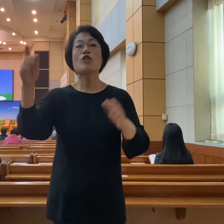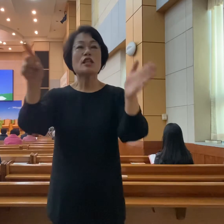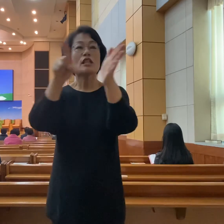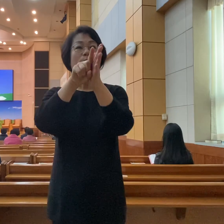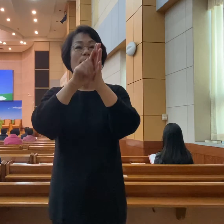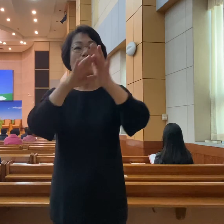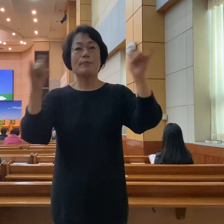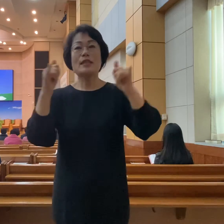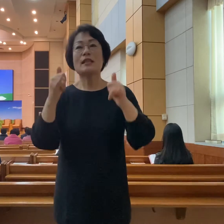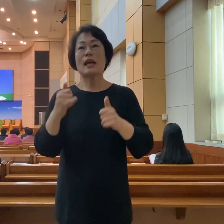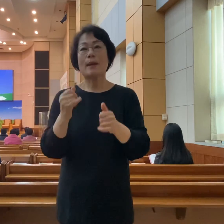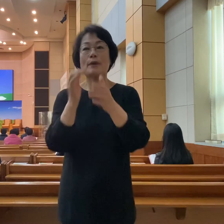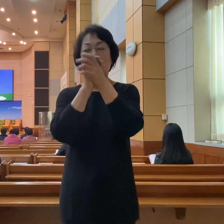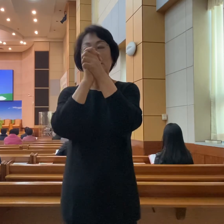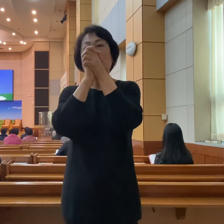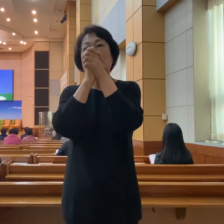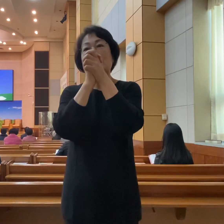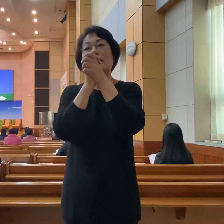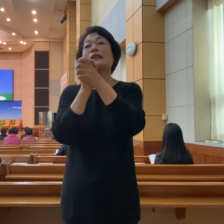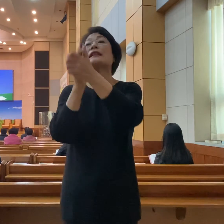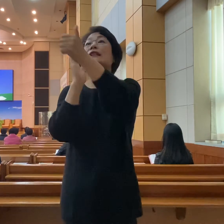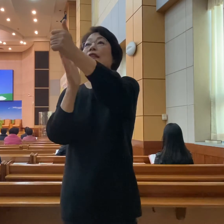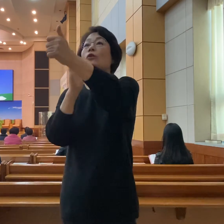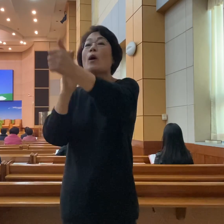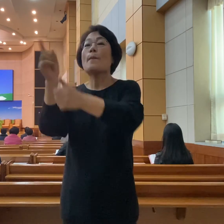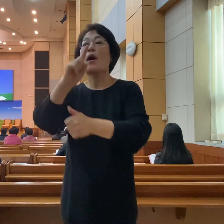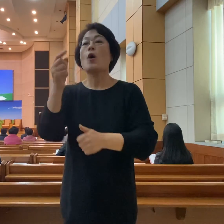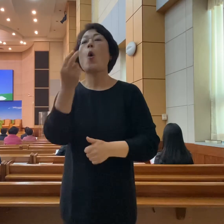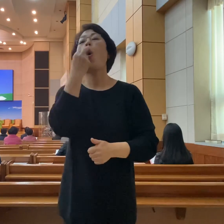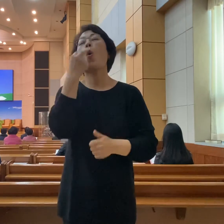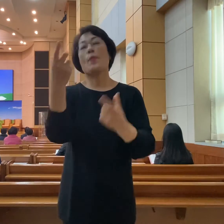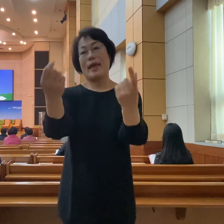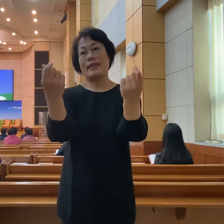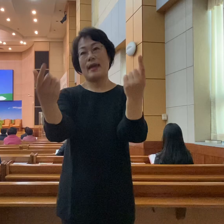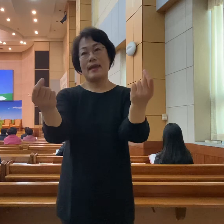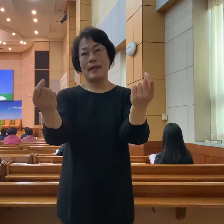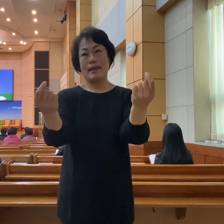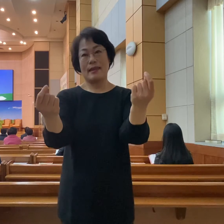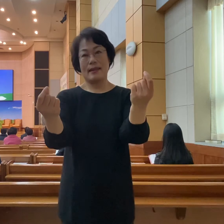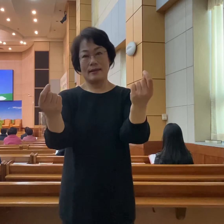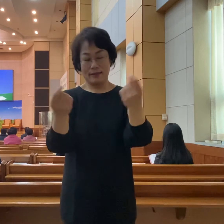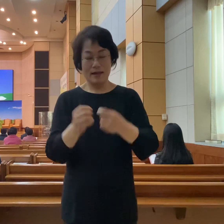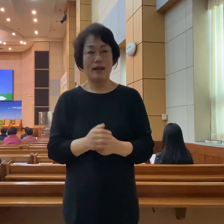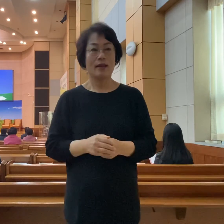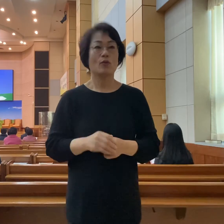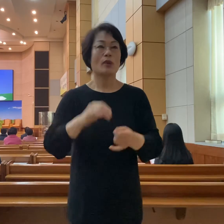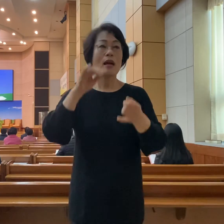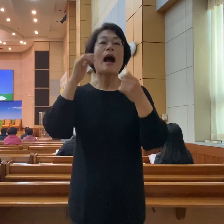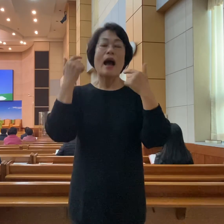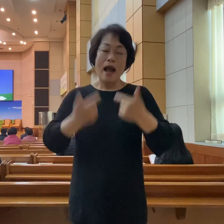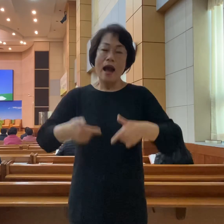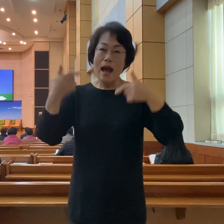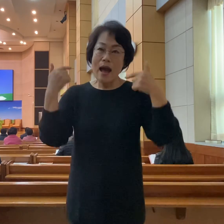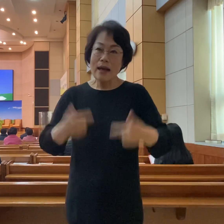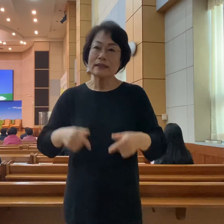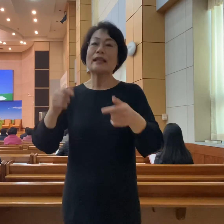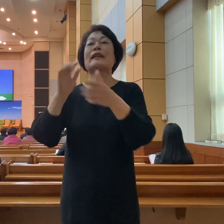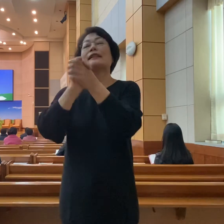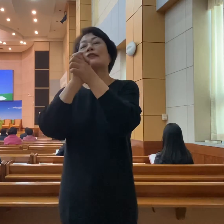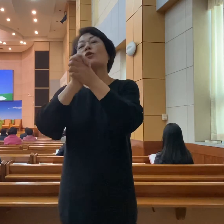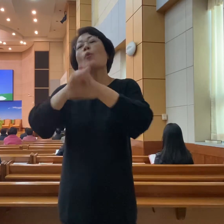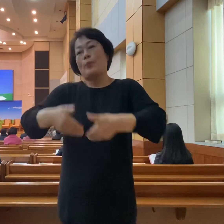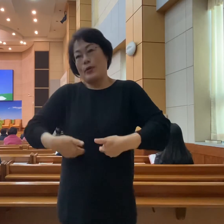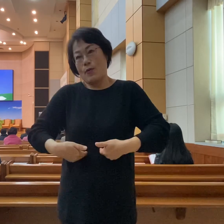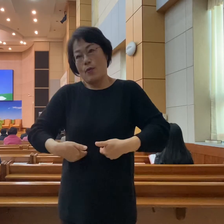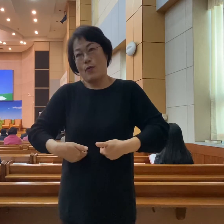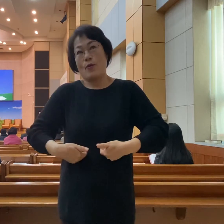그 대단한 다윗도 기도의 사람, 또 이 사도 바울도 기도의 사람, 사무엘도